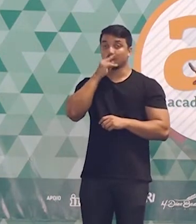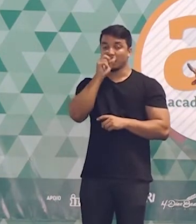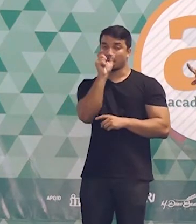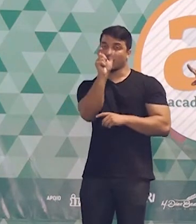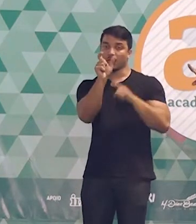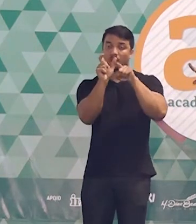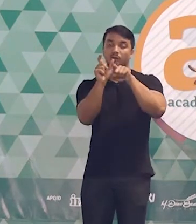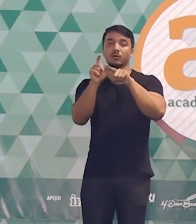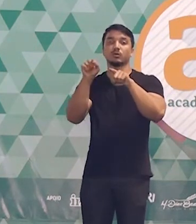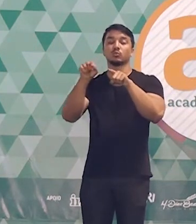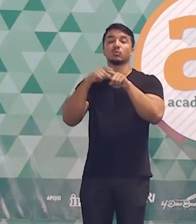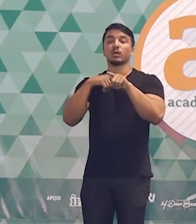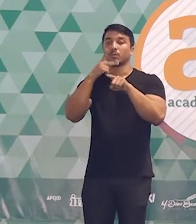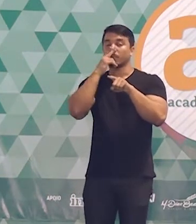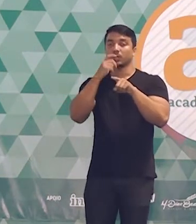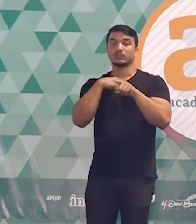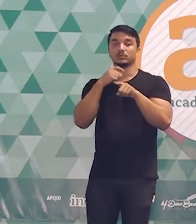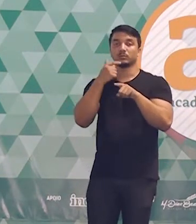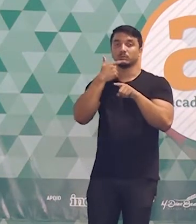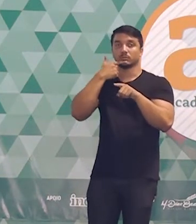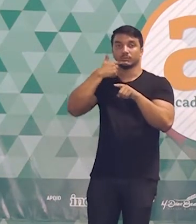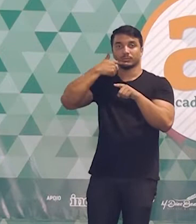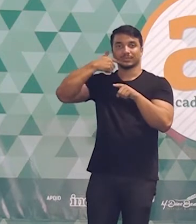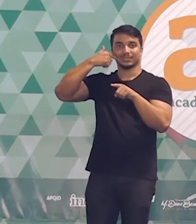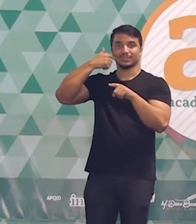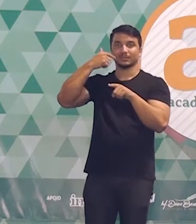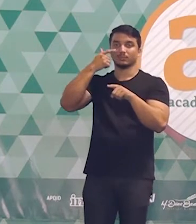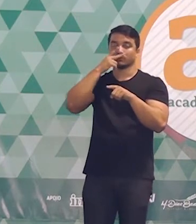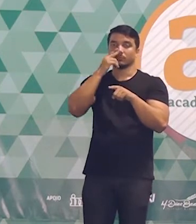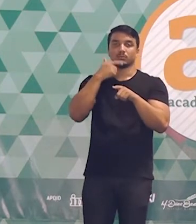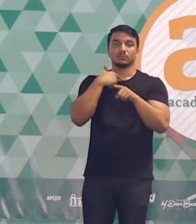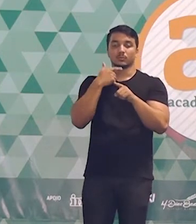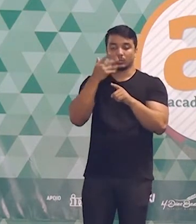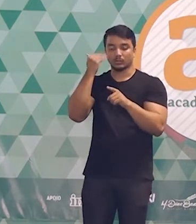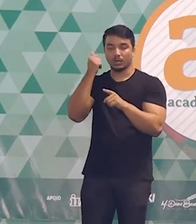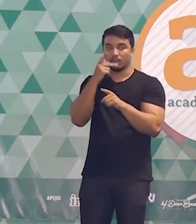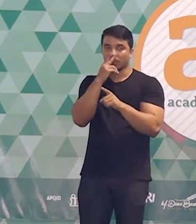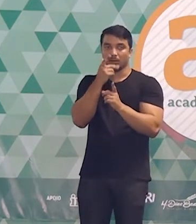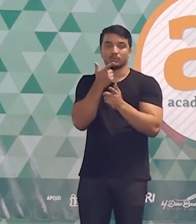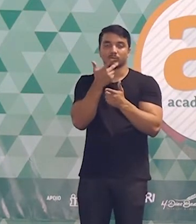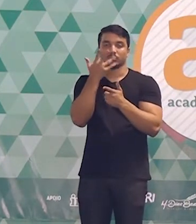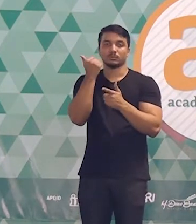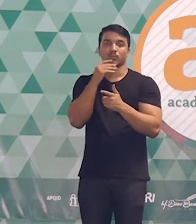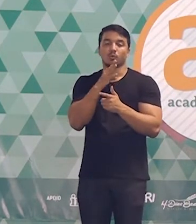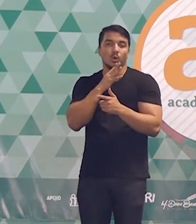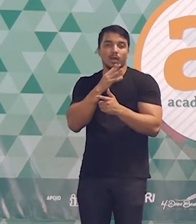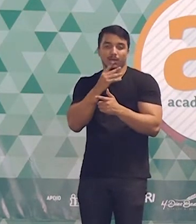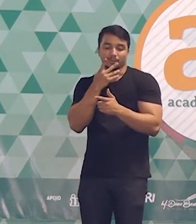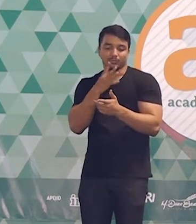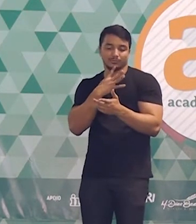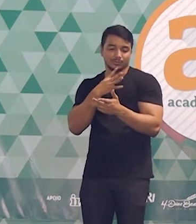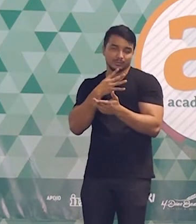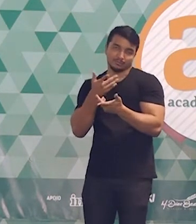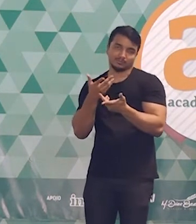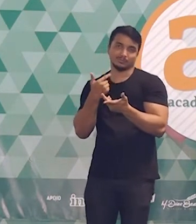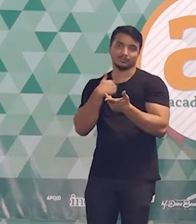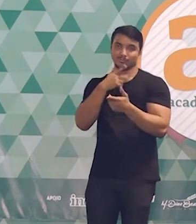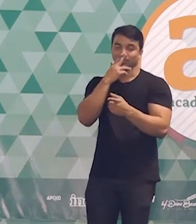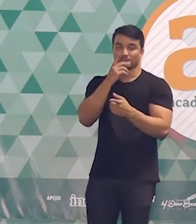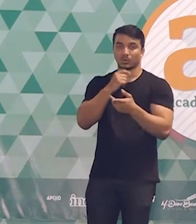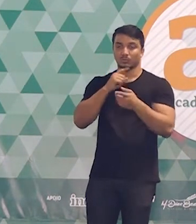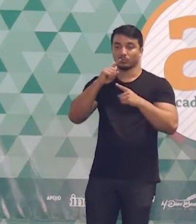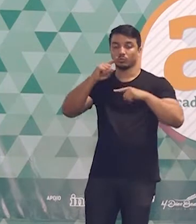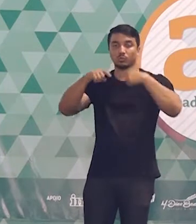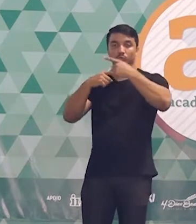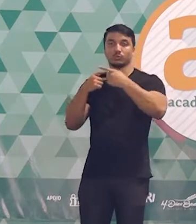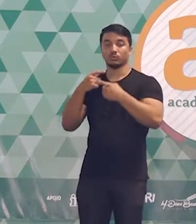essa palavra, você dá aquele sorriso de canto de boca, o sorriso do lagarto, e já passa